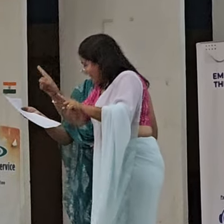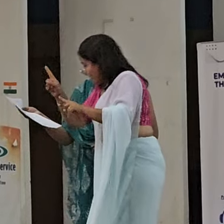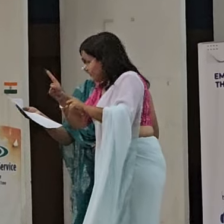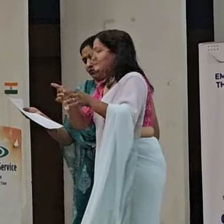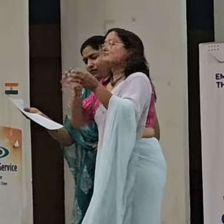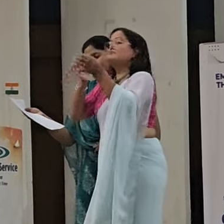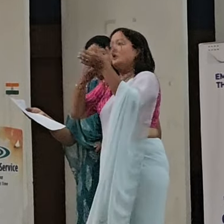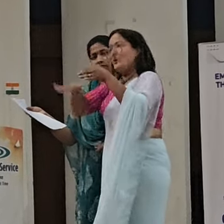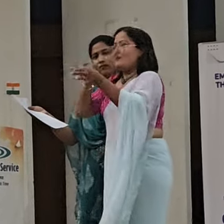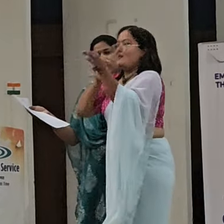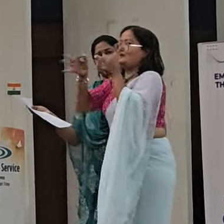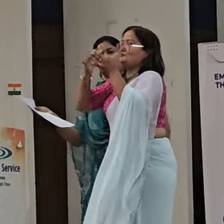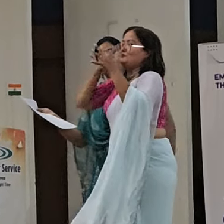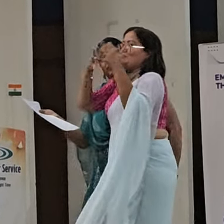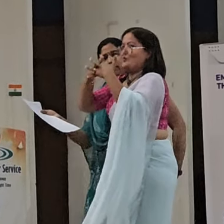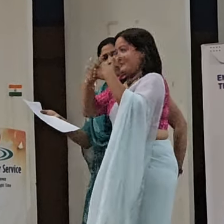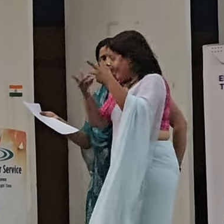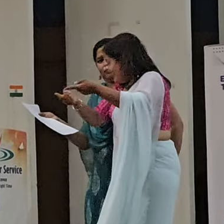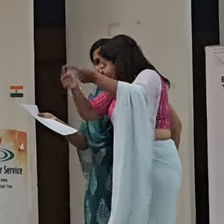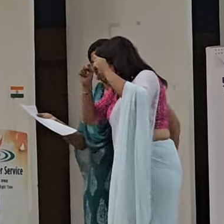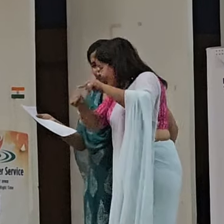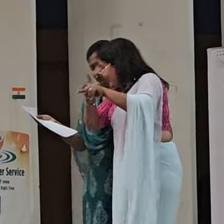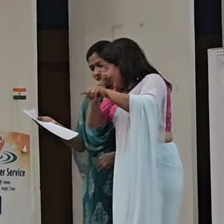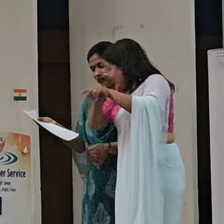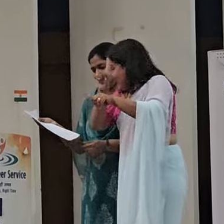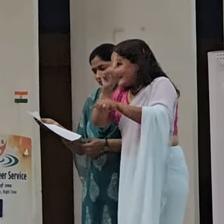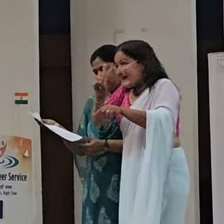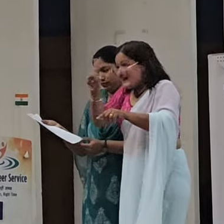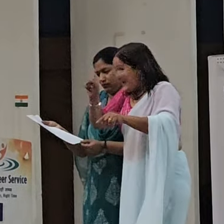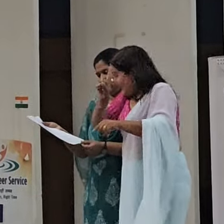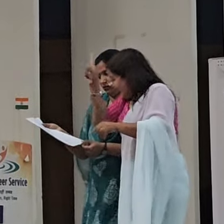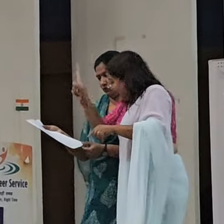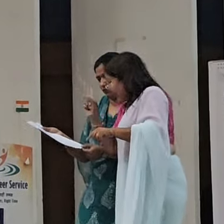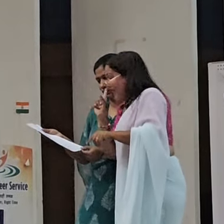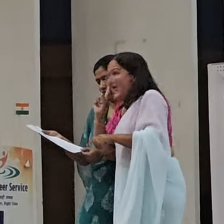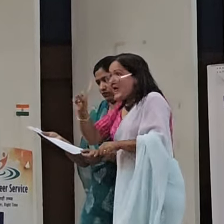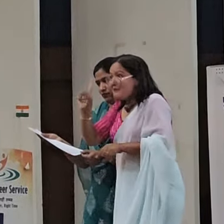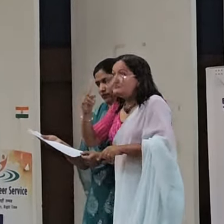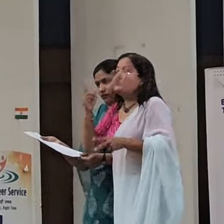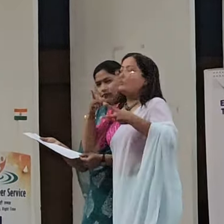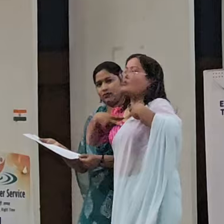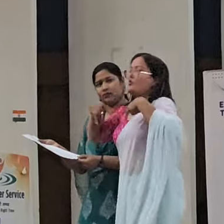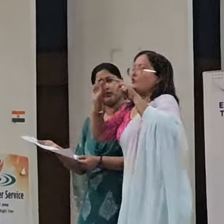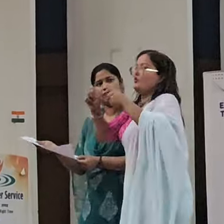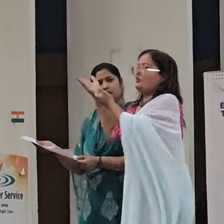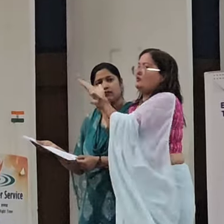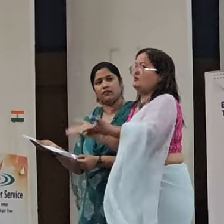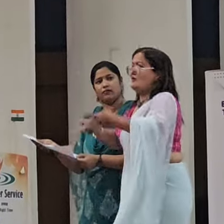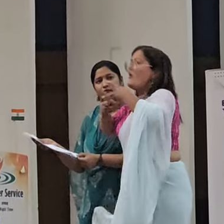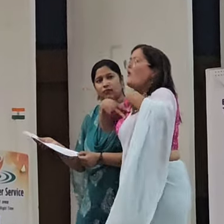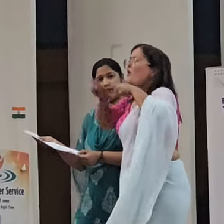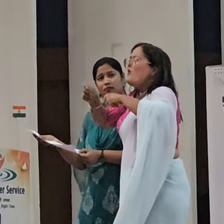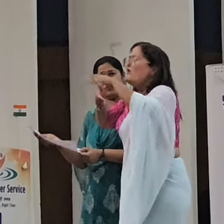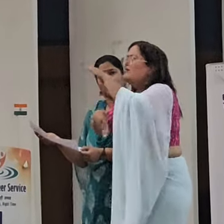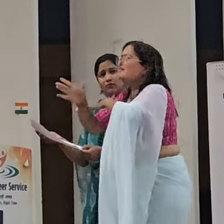आपको वुमेन से रिलेटेड आपको मतलब वुमेन एम्पावरमेंट के बारे में समझाया जाएगा, और साथ ही 1 बजे यहाँ पे